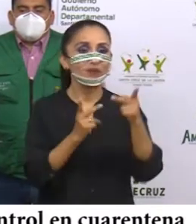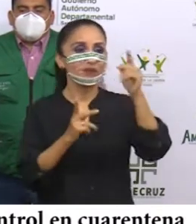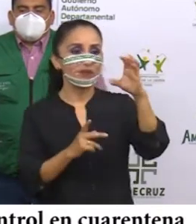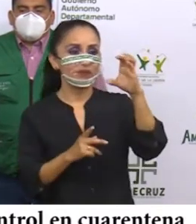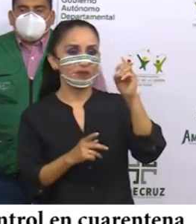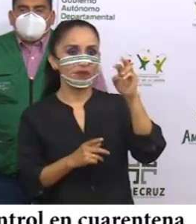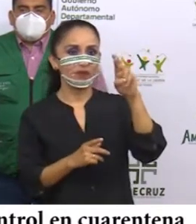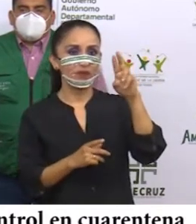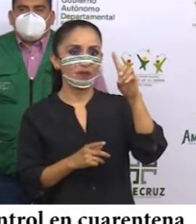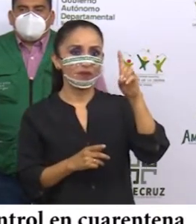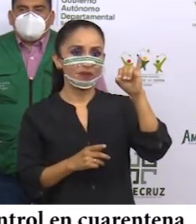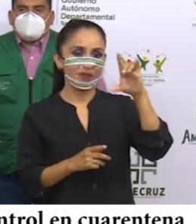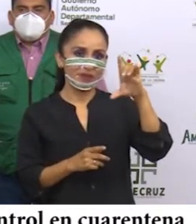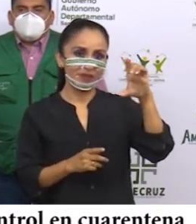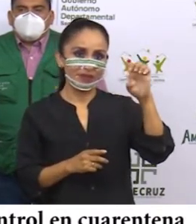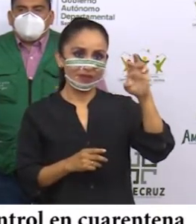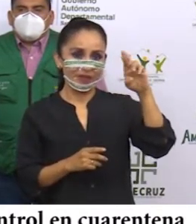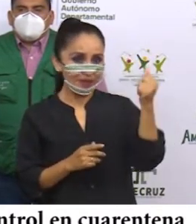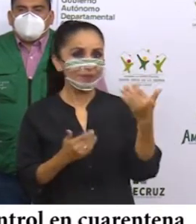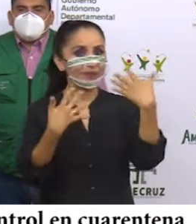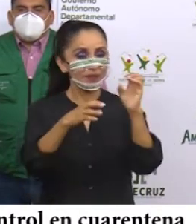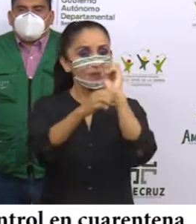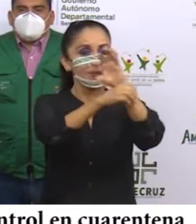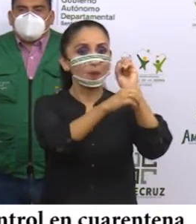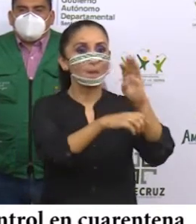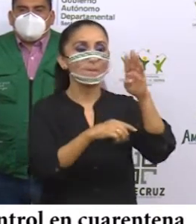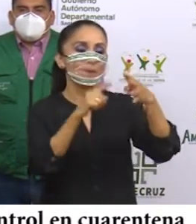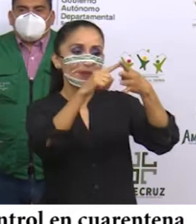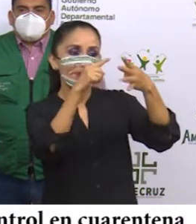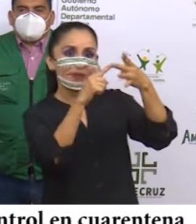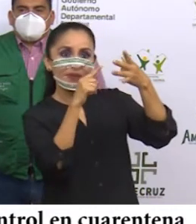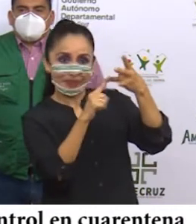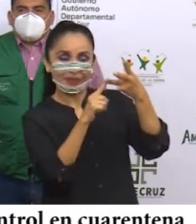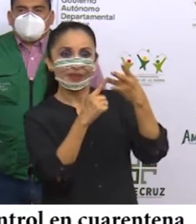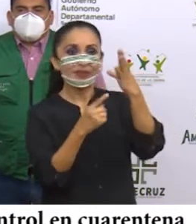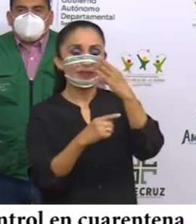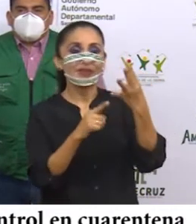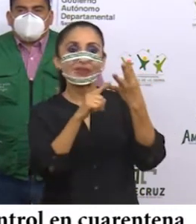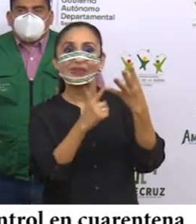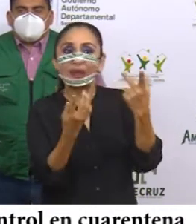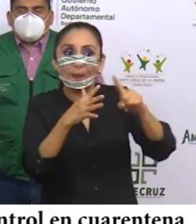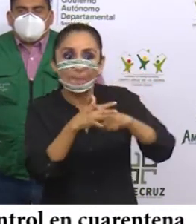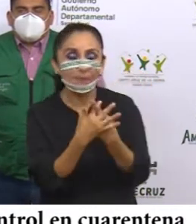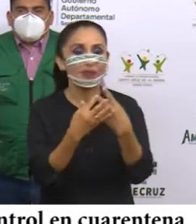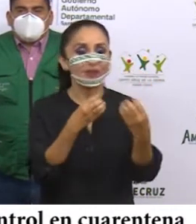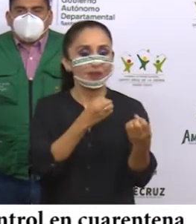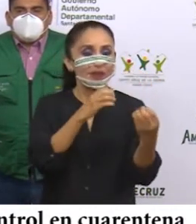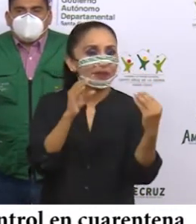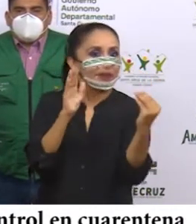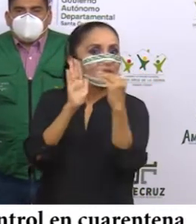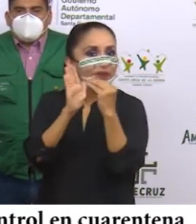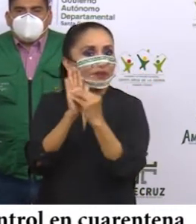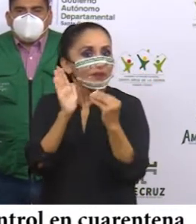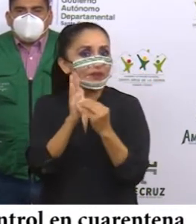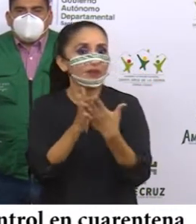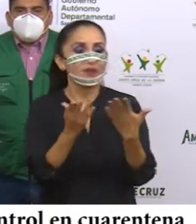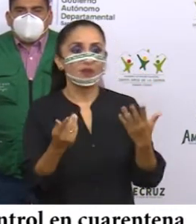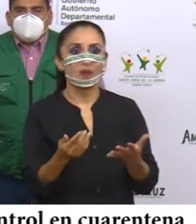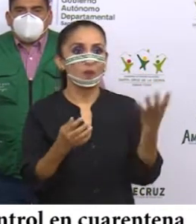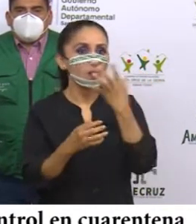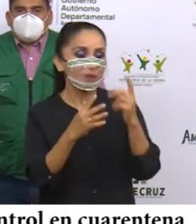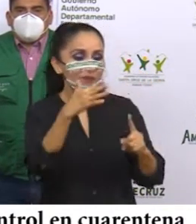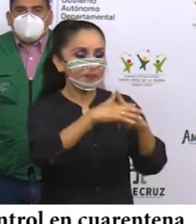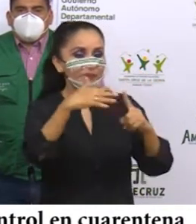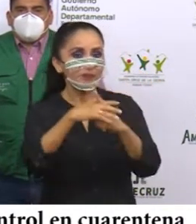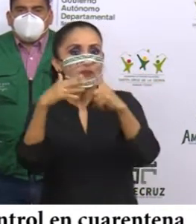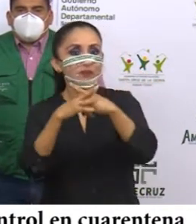cordillera, ya que, como hemos indicado, Boyuibe, Camiri y Charagua han empezado a reportar una abrupta cantidad